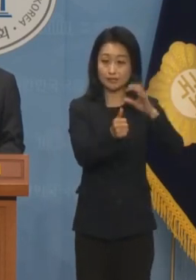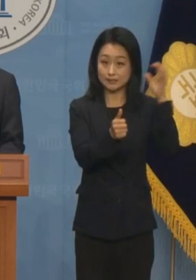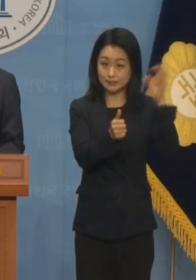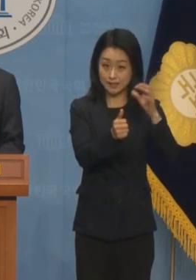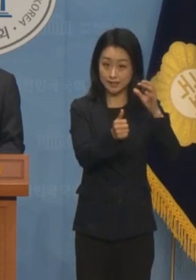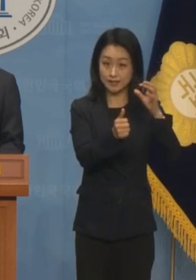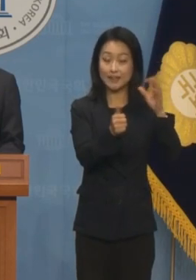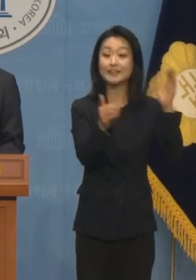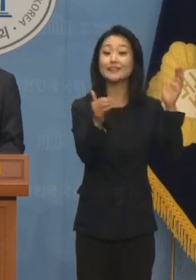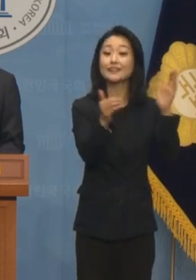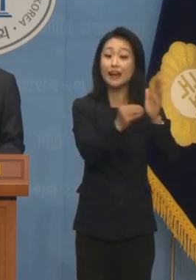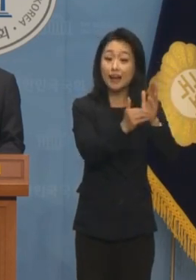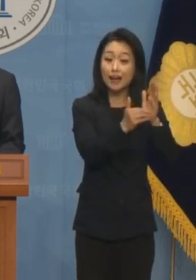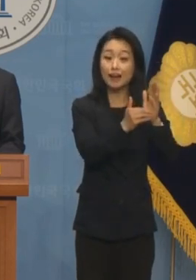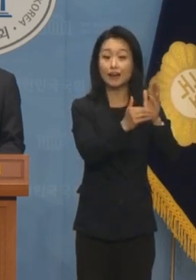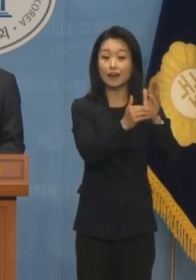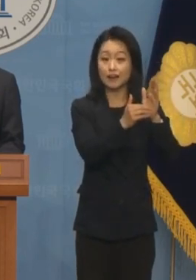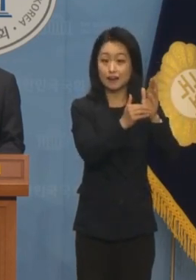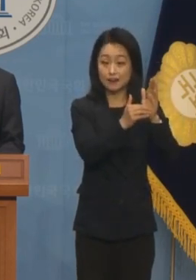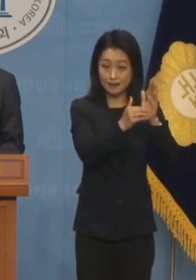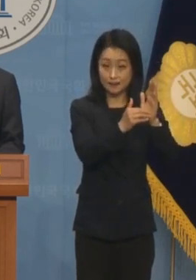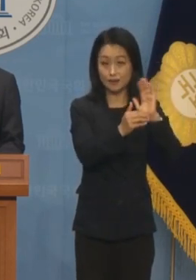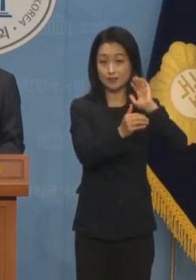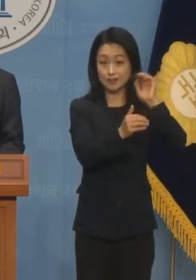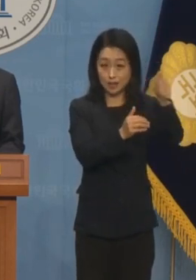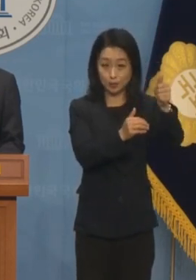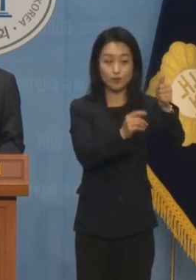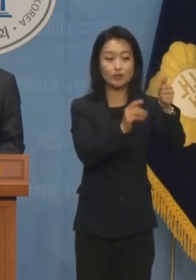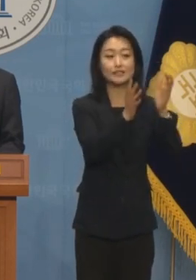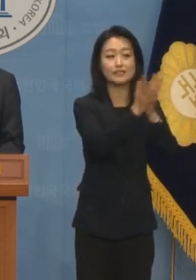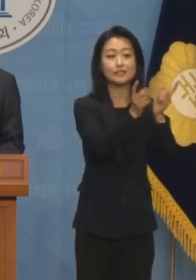당부를 했을 뿐이라는 취임 2주년